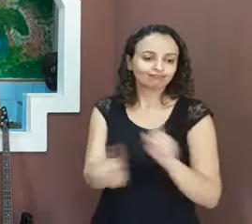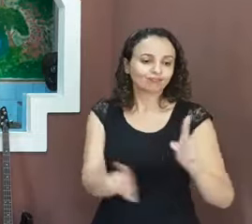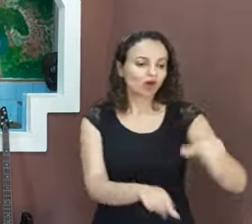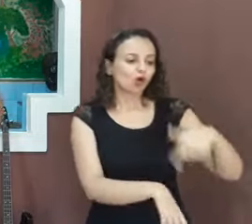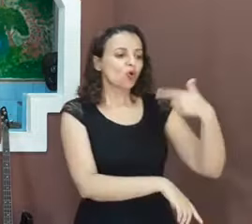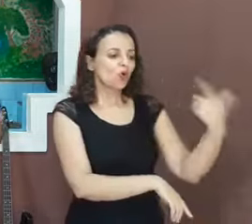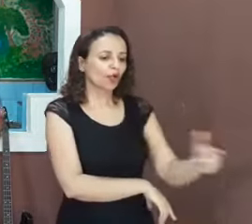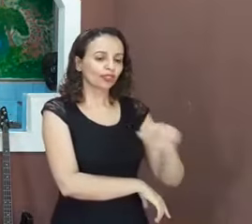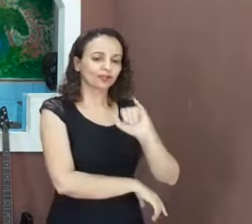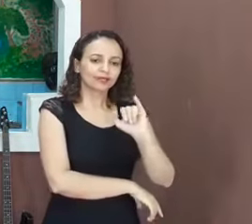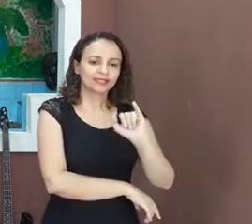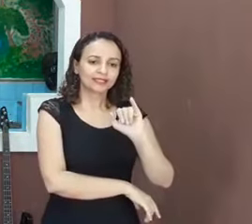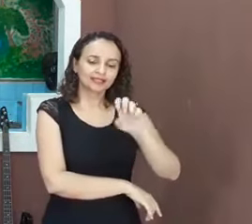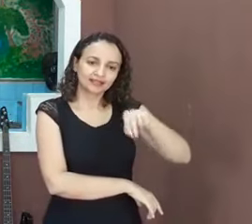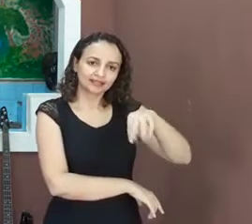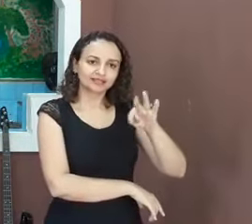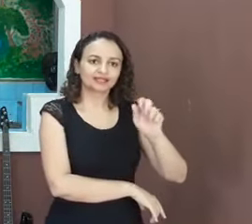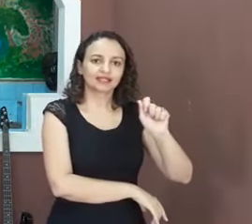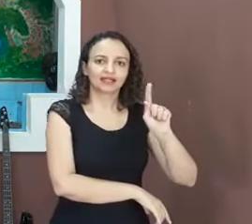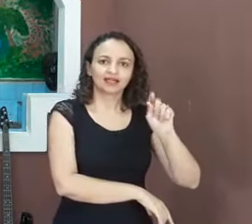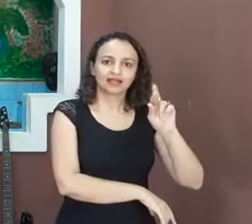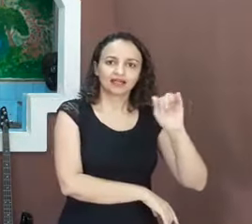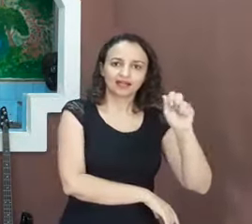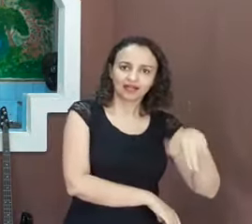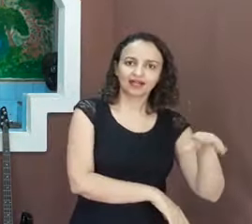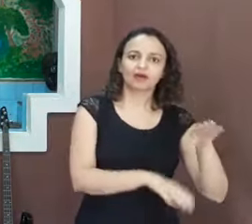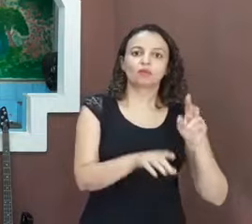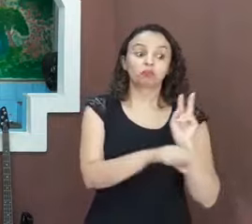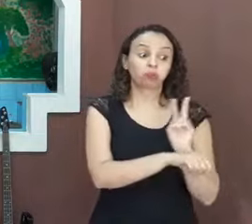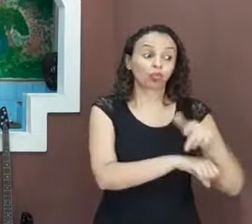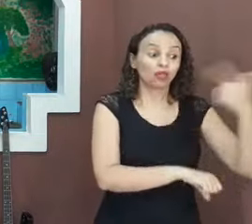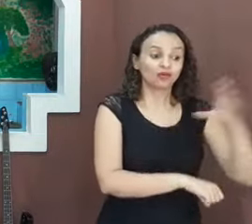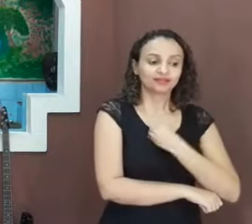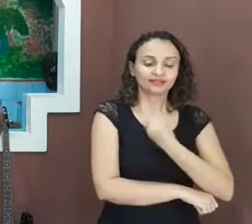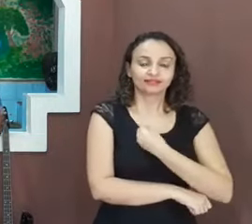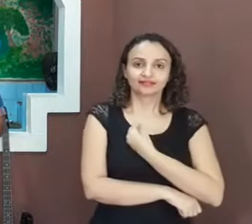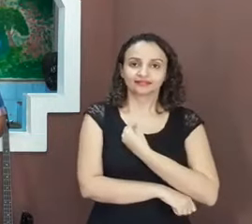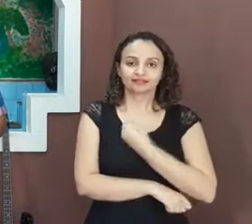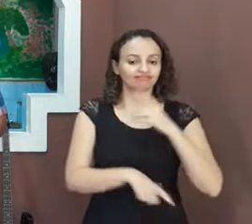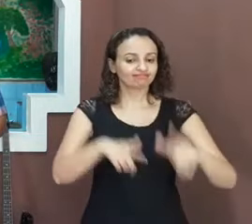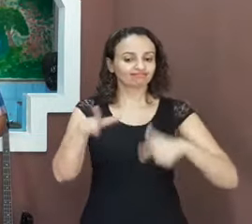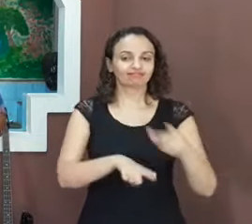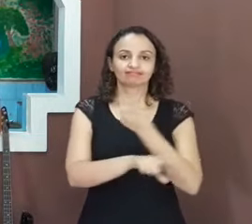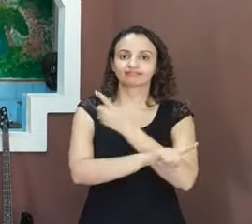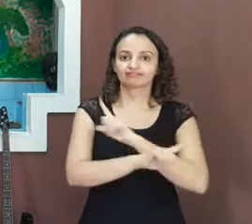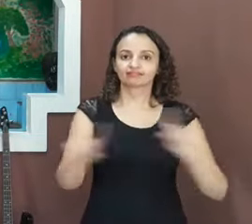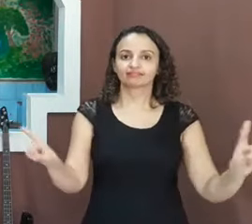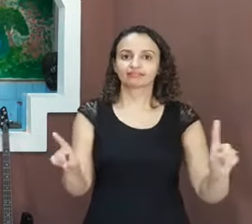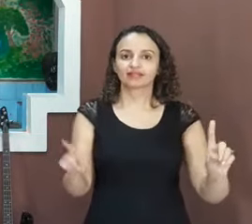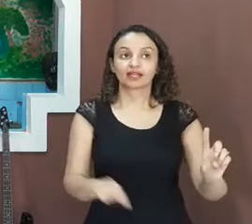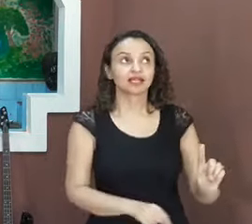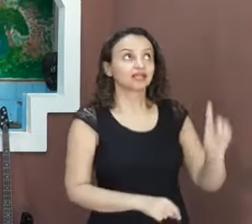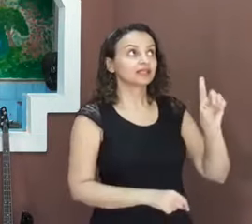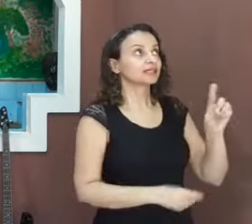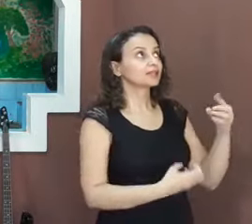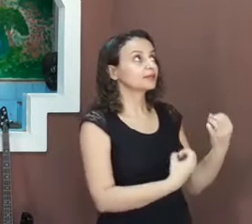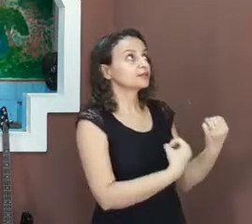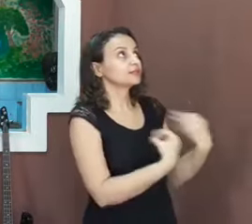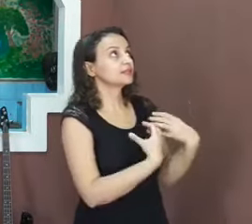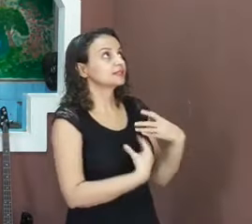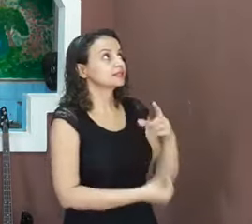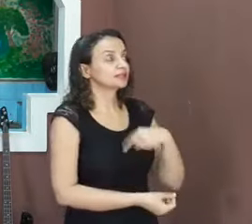ser um monte de seguidor. Porque o negócio é cuidar da vida alheia, e não é trabalhar. E Deus nos ensina que precisamos